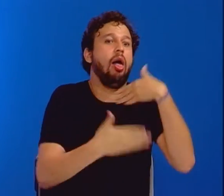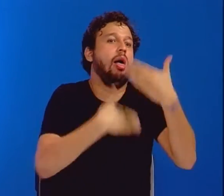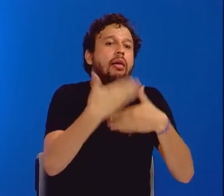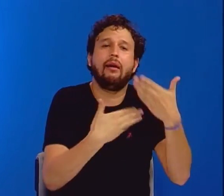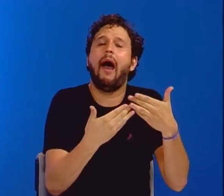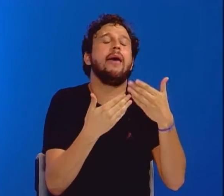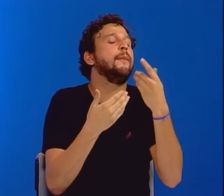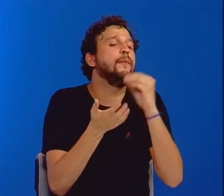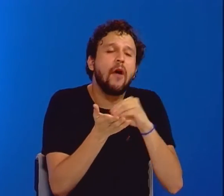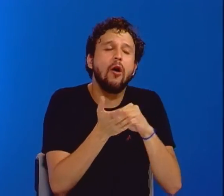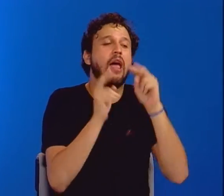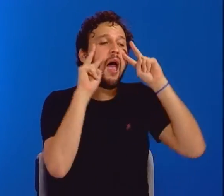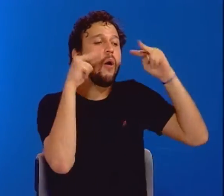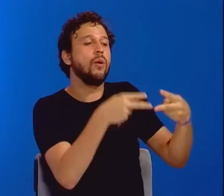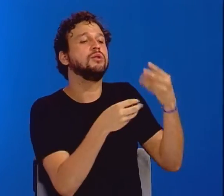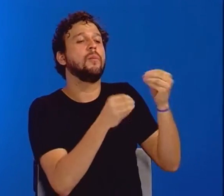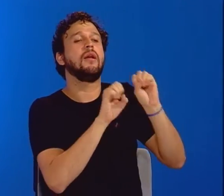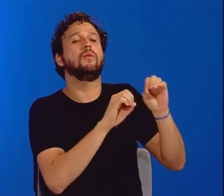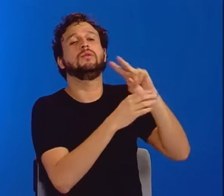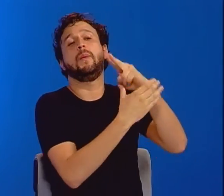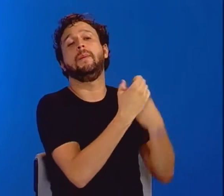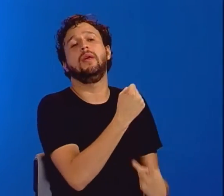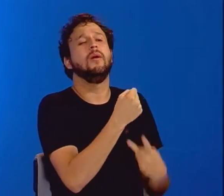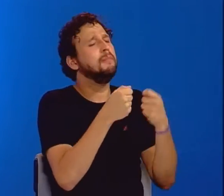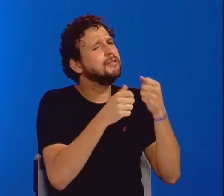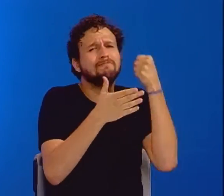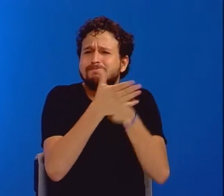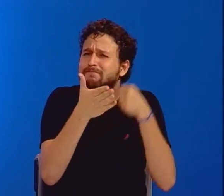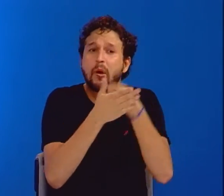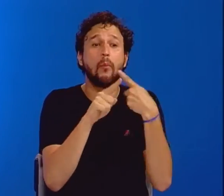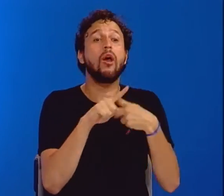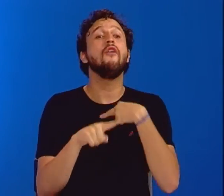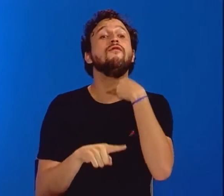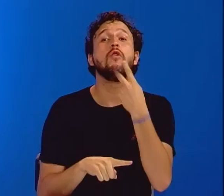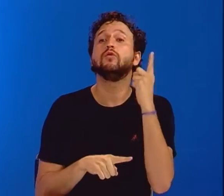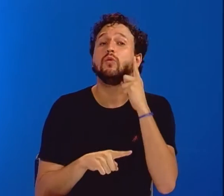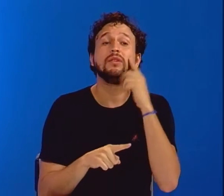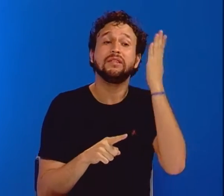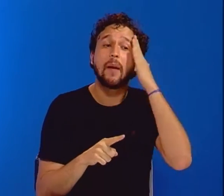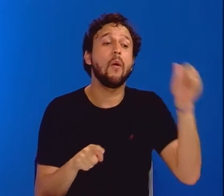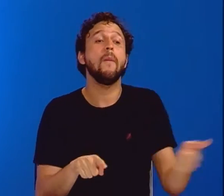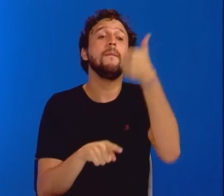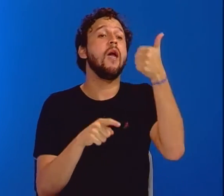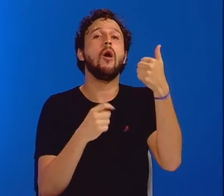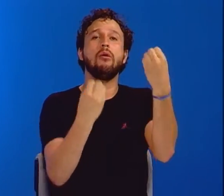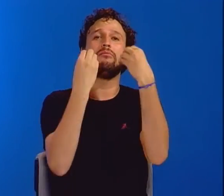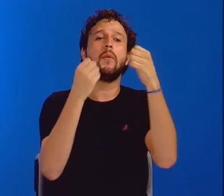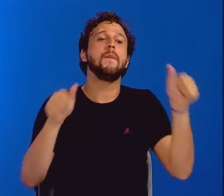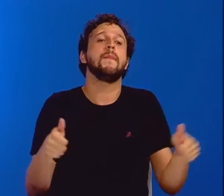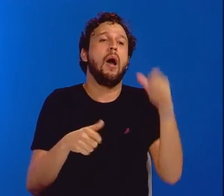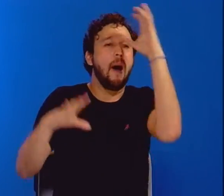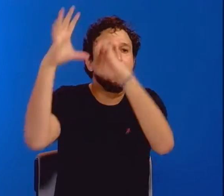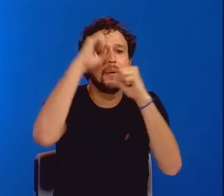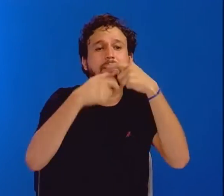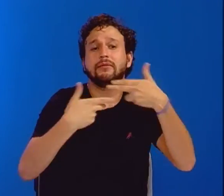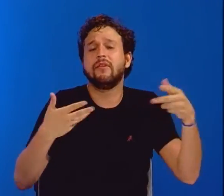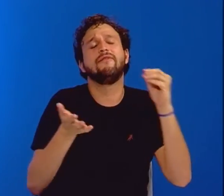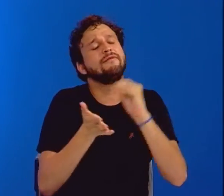de Natal, né? Foi o primeiro município que... Mas assim, a gente torce para que a educação para o surdo seja bilíngue,